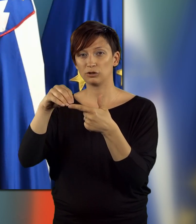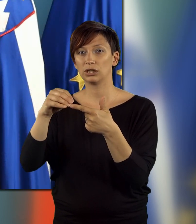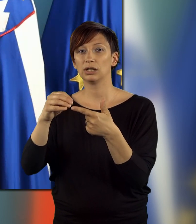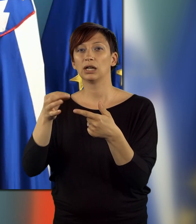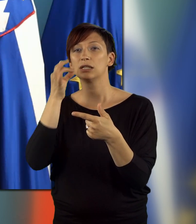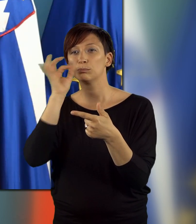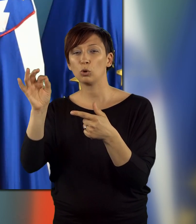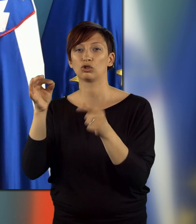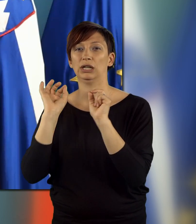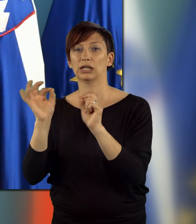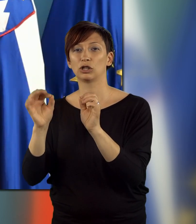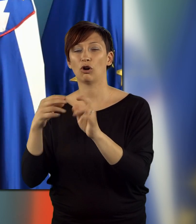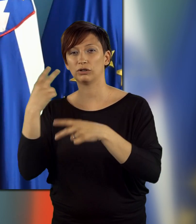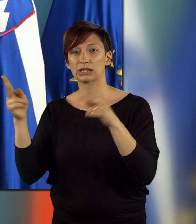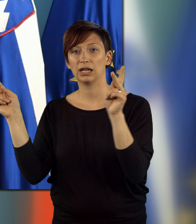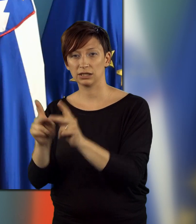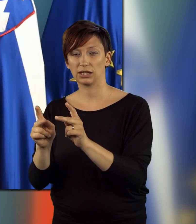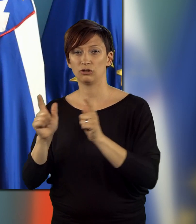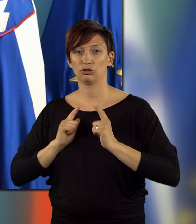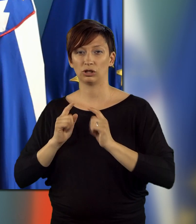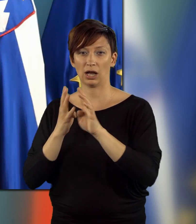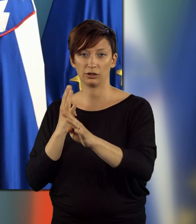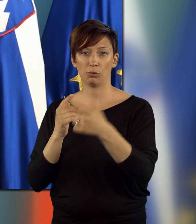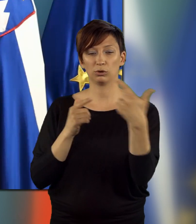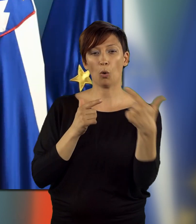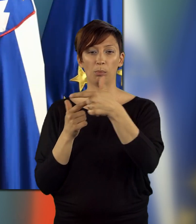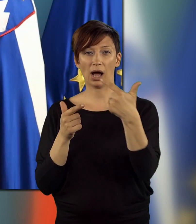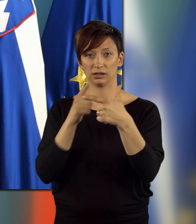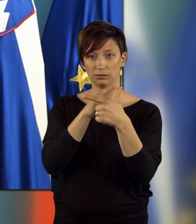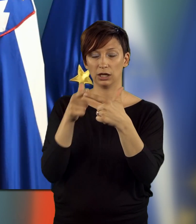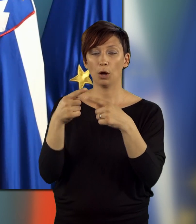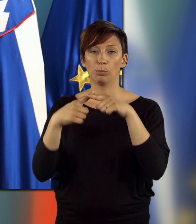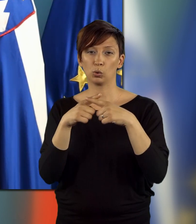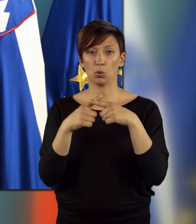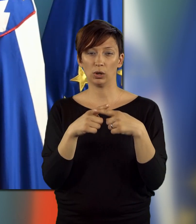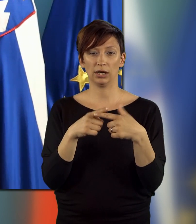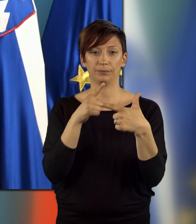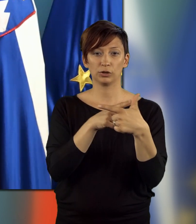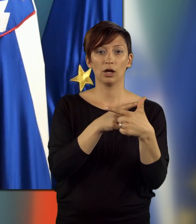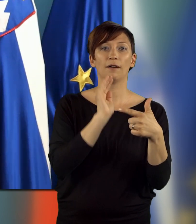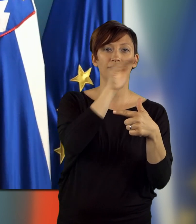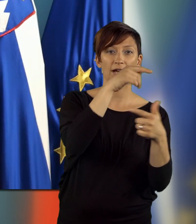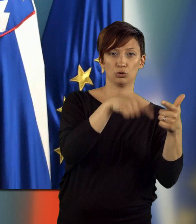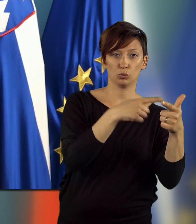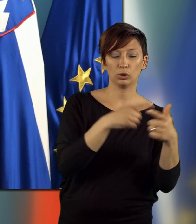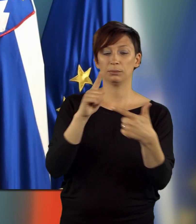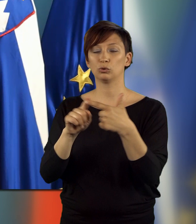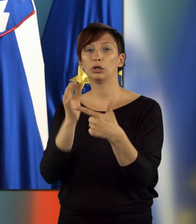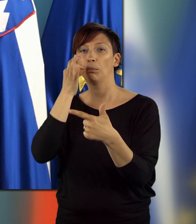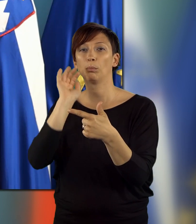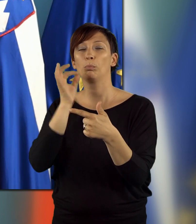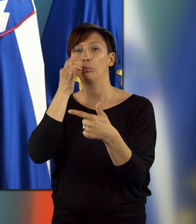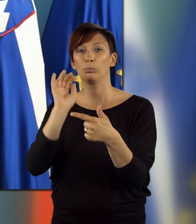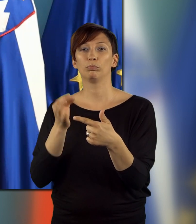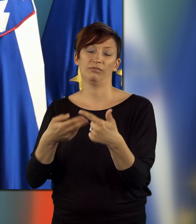zajema kakovost, posege, skrajševanje čakalne dobe. Torej, to je nekako kot dvojček. Govorim pa